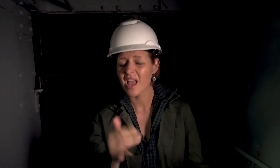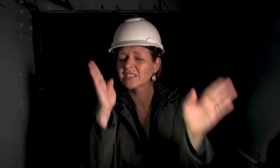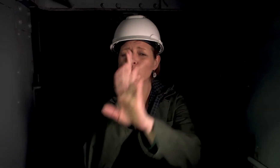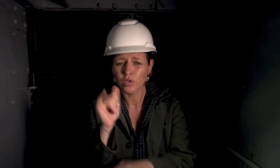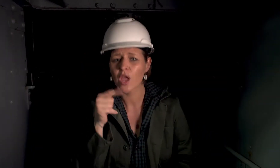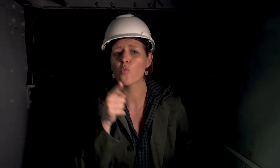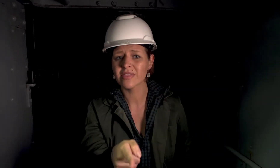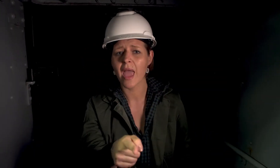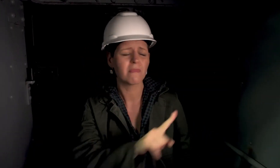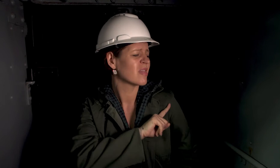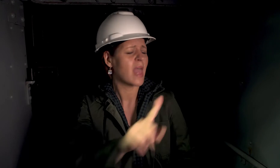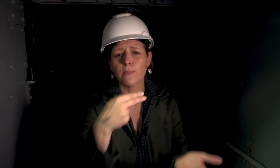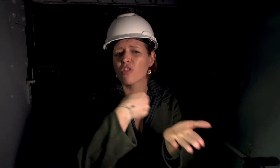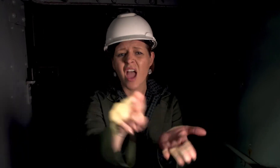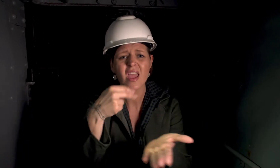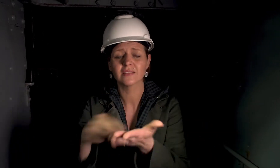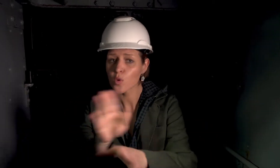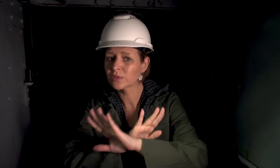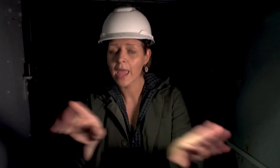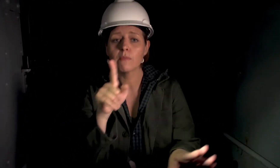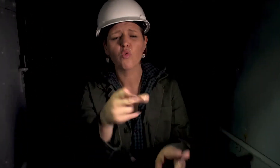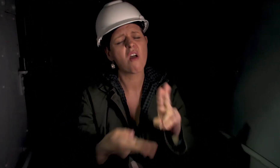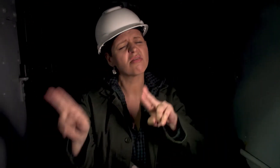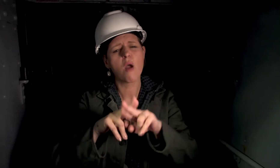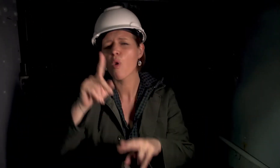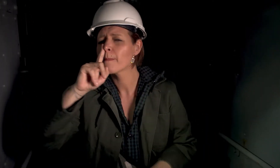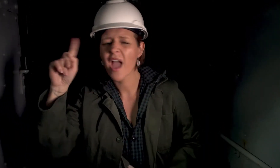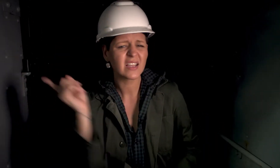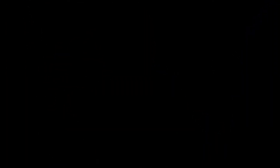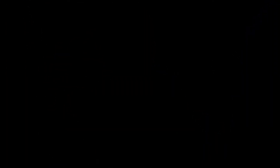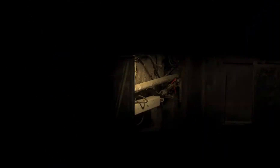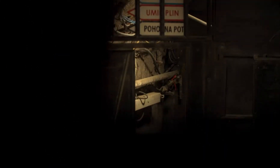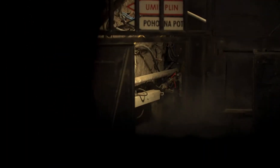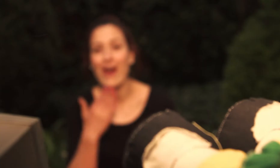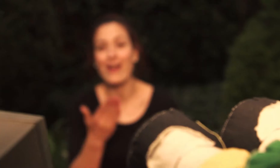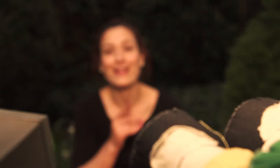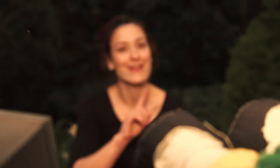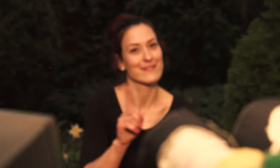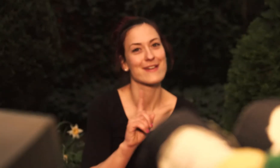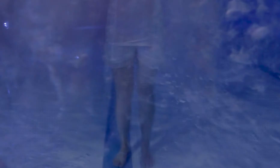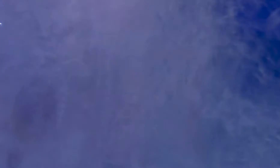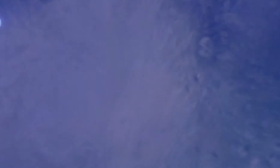skrivnost je v tem, ne prodaj se vsem, to je najbolj pase. Hvala ne, ne.